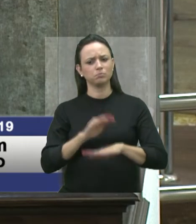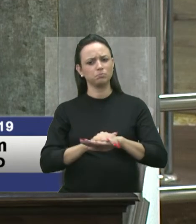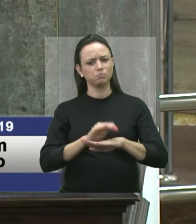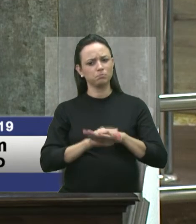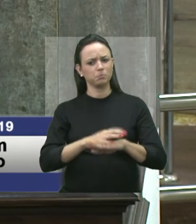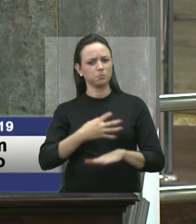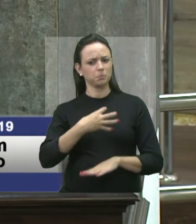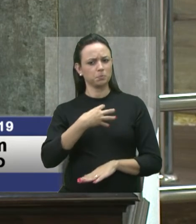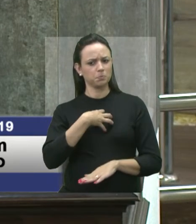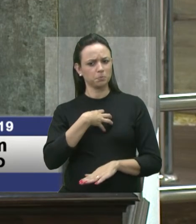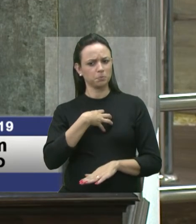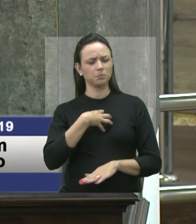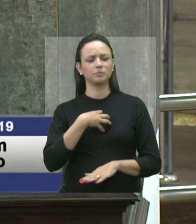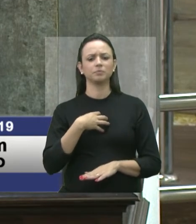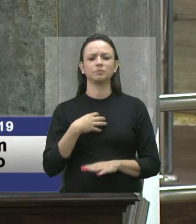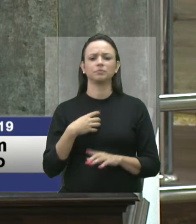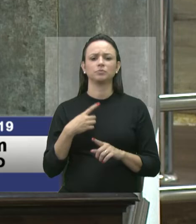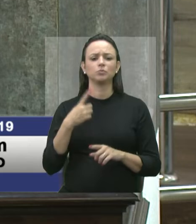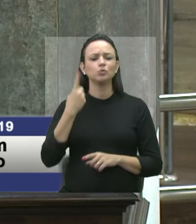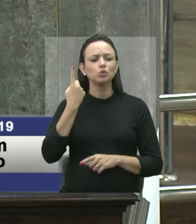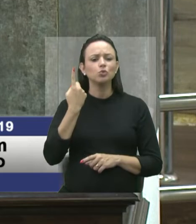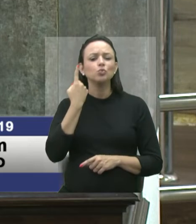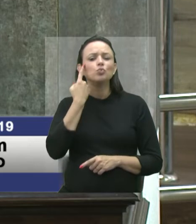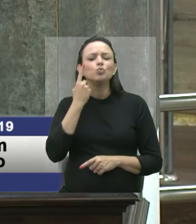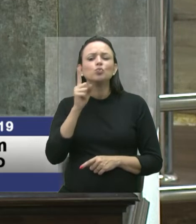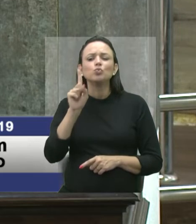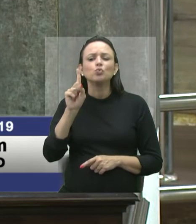de dedicar um dia